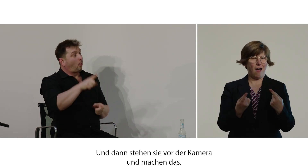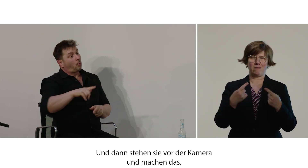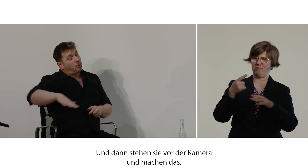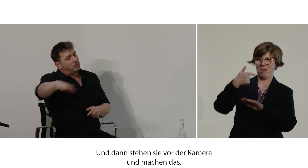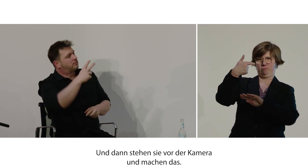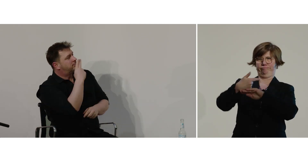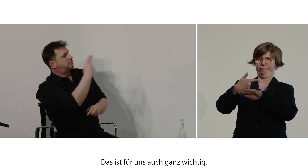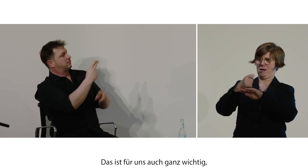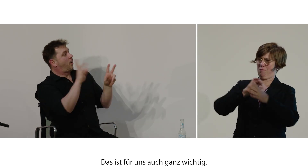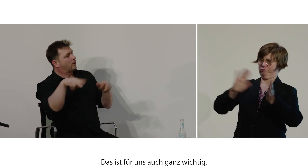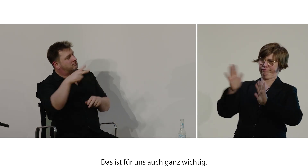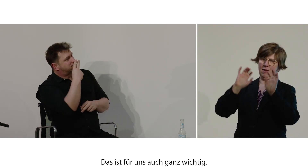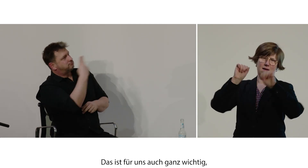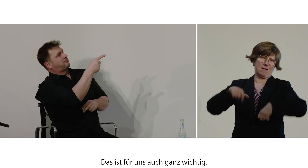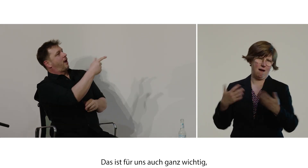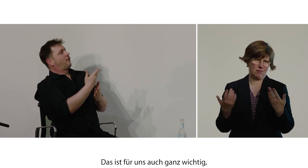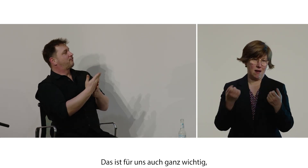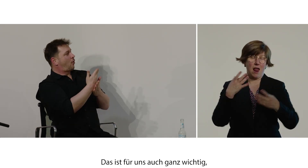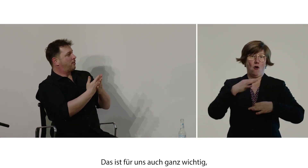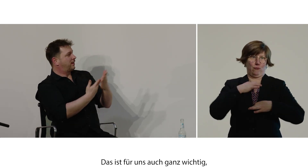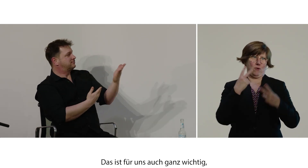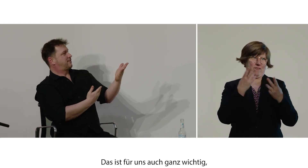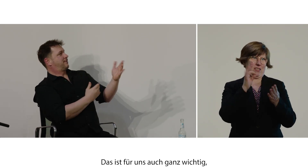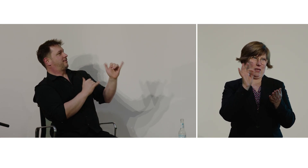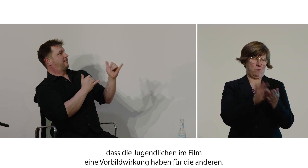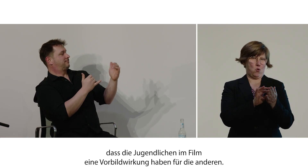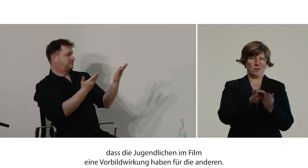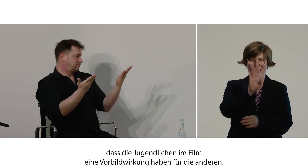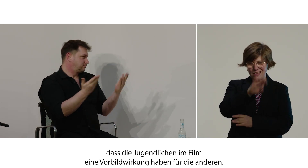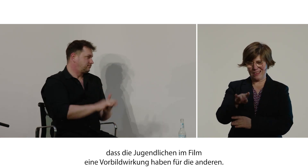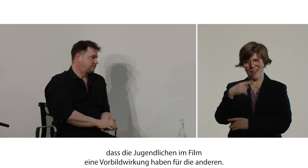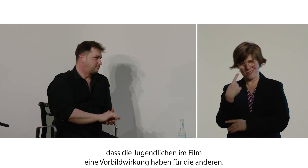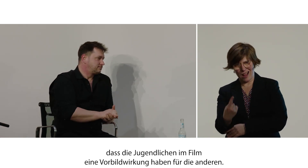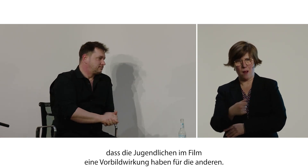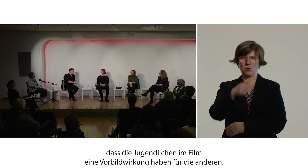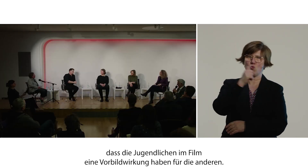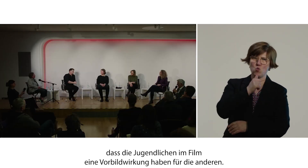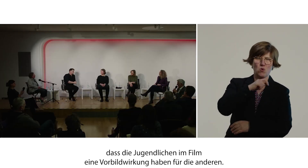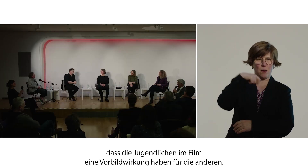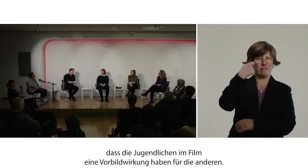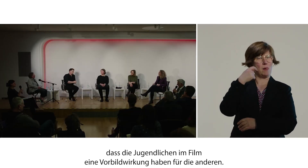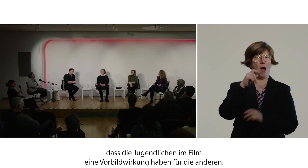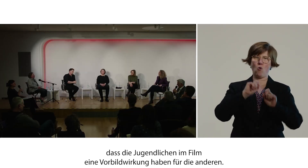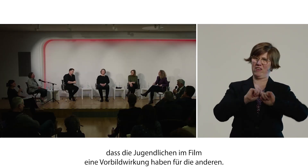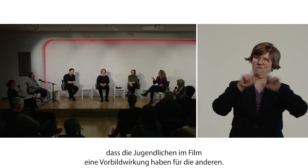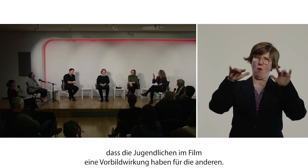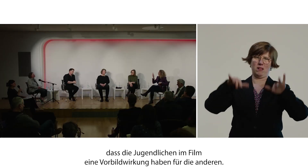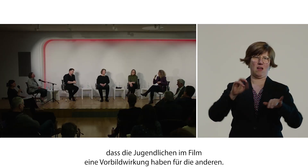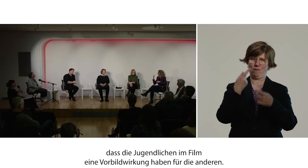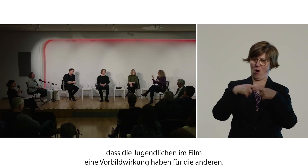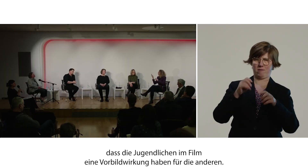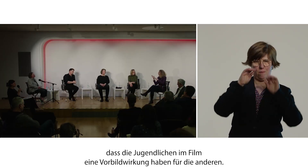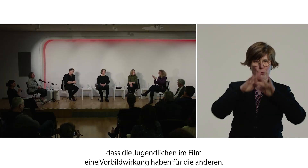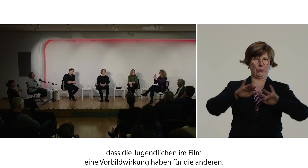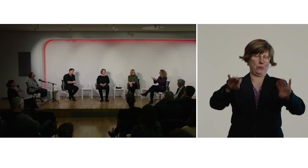sie vor der Kamera und machen das. Und das ist natürlich für uns auch ganz wichtig, dass die Kinder, die Jugendlichen im Film, auch eine Vorbildwirkung haben für die anderen.